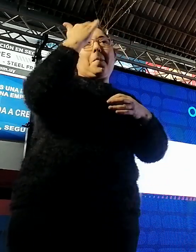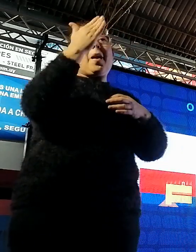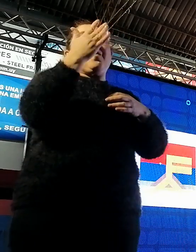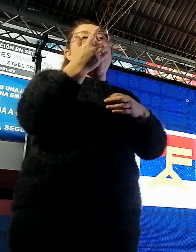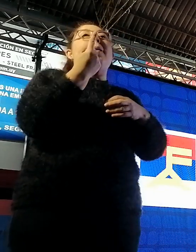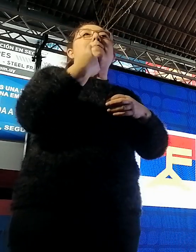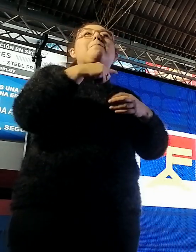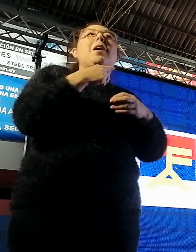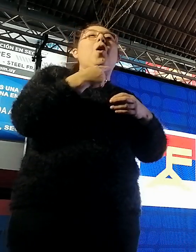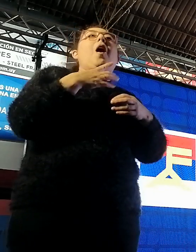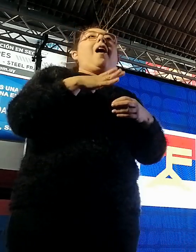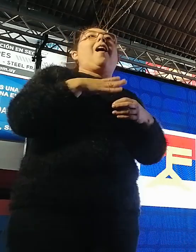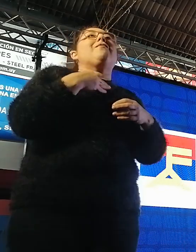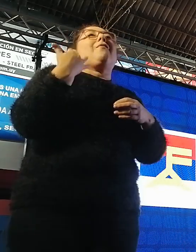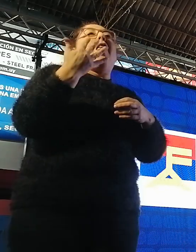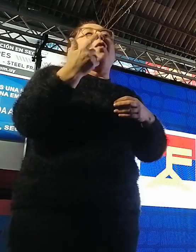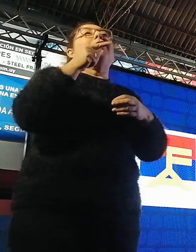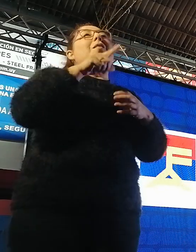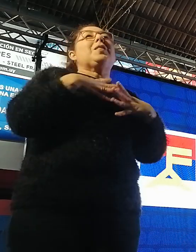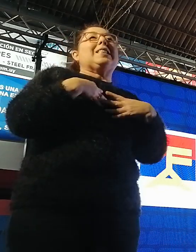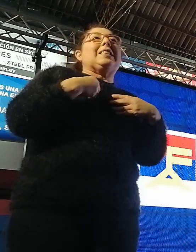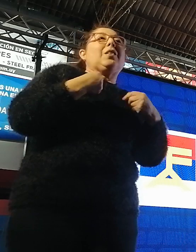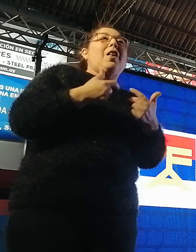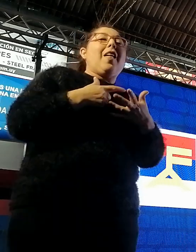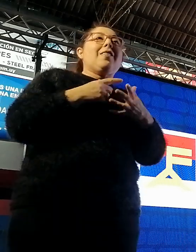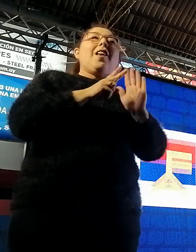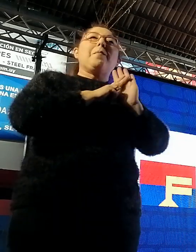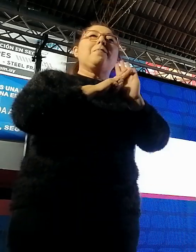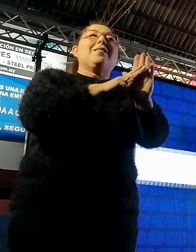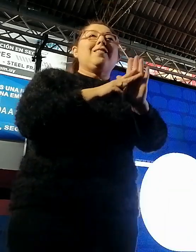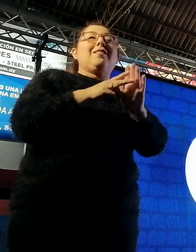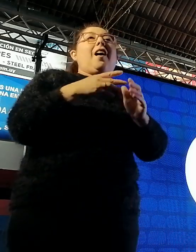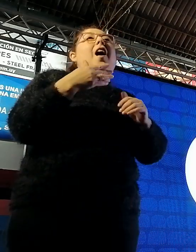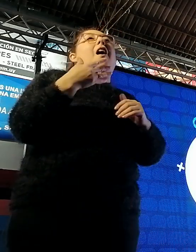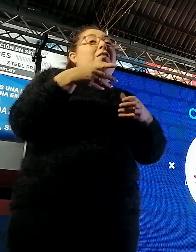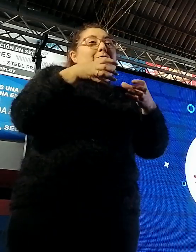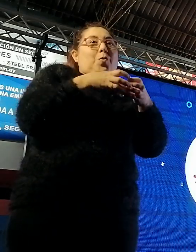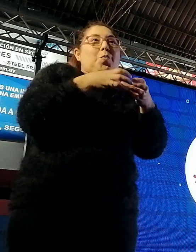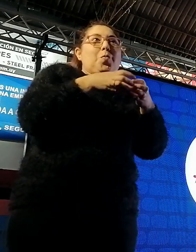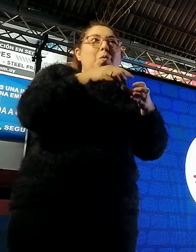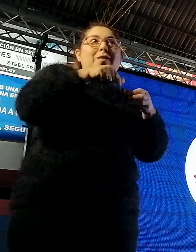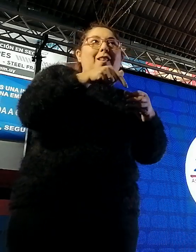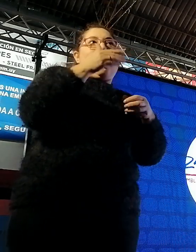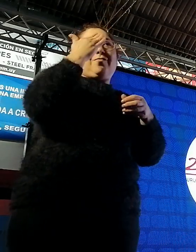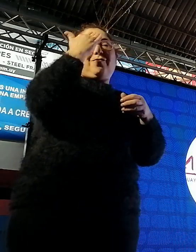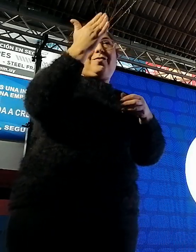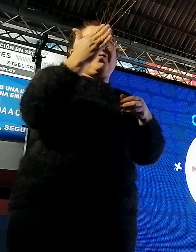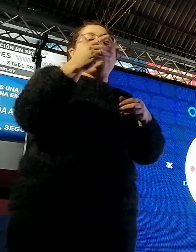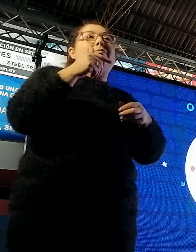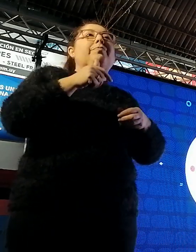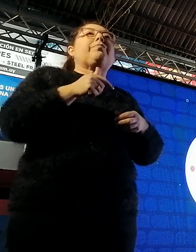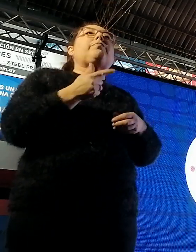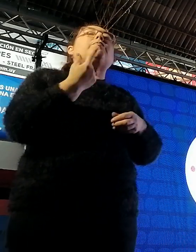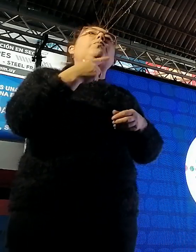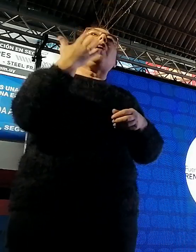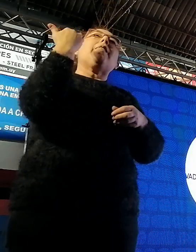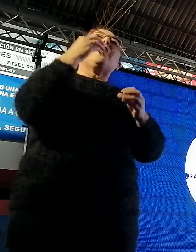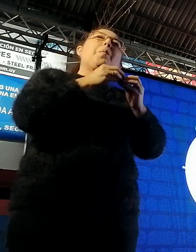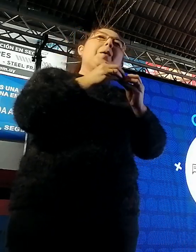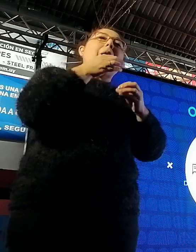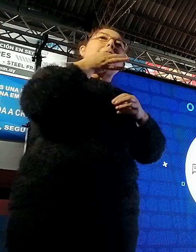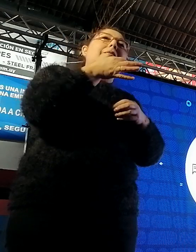no integra los valores y las sensibilidades que representa Convocatoria Sereñista Progresista Sereñi decía que